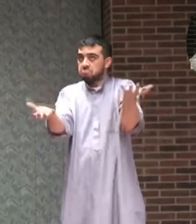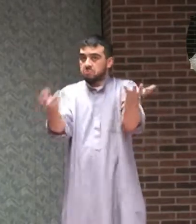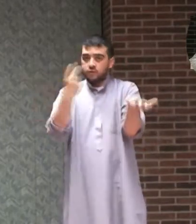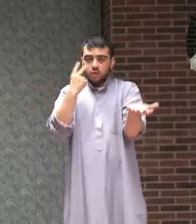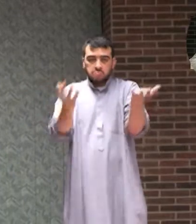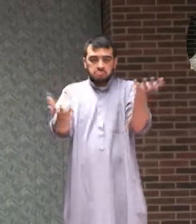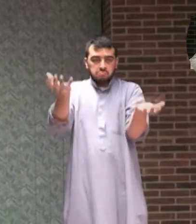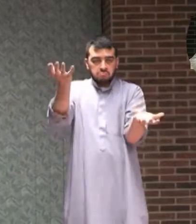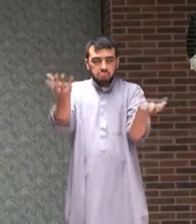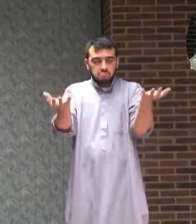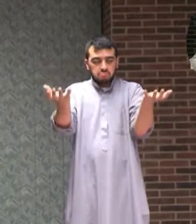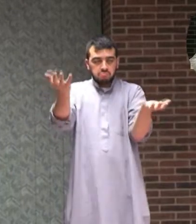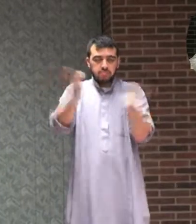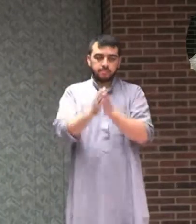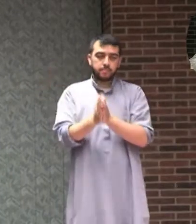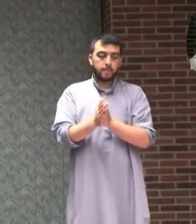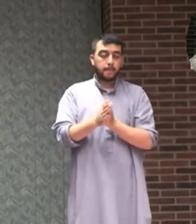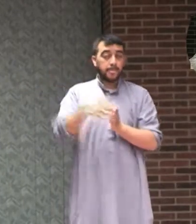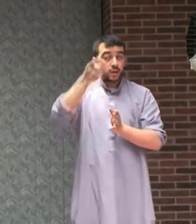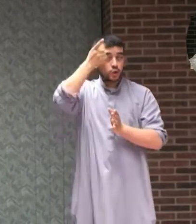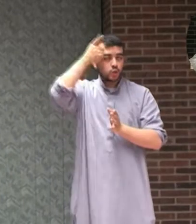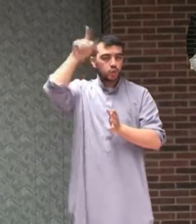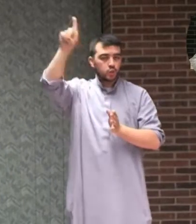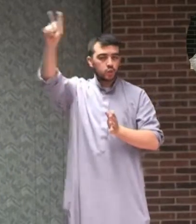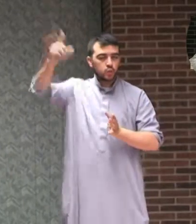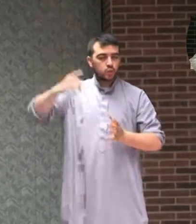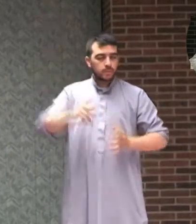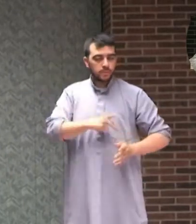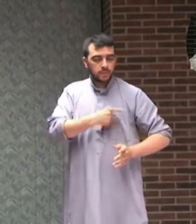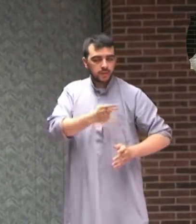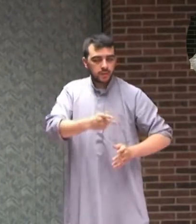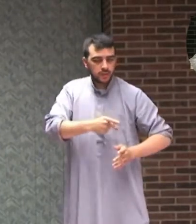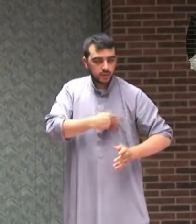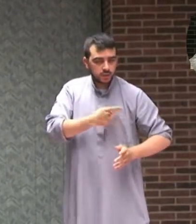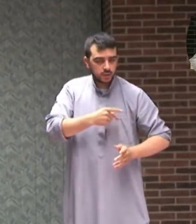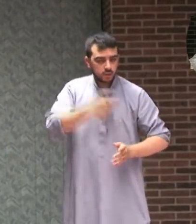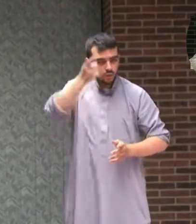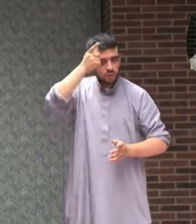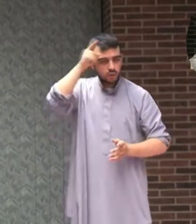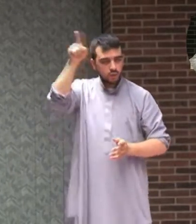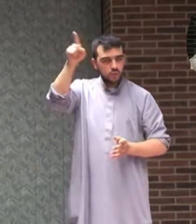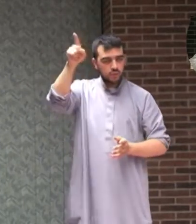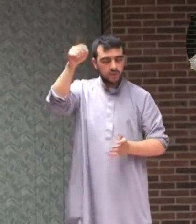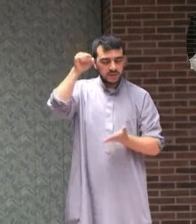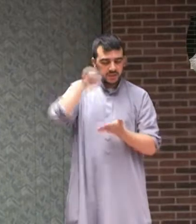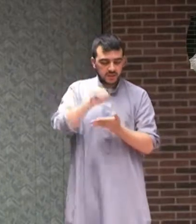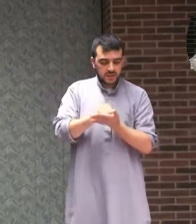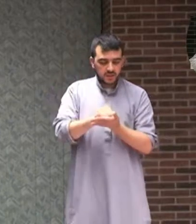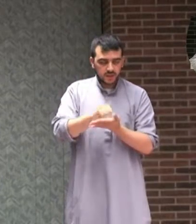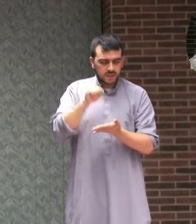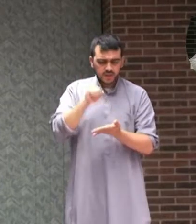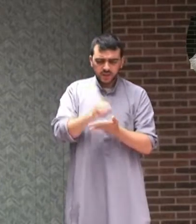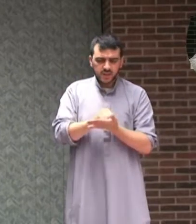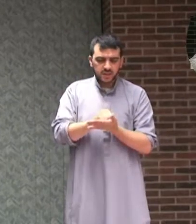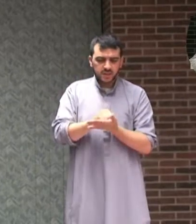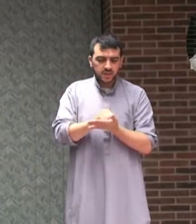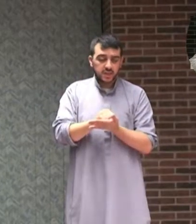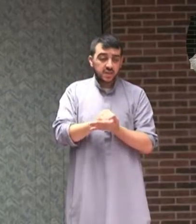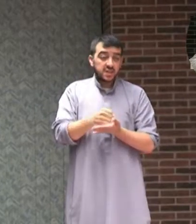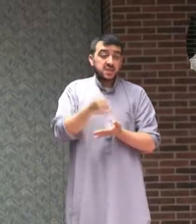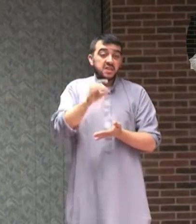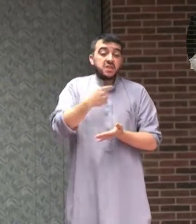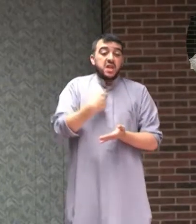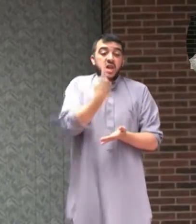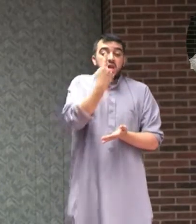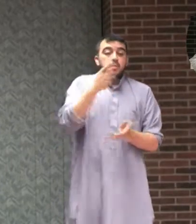Par la miséricorde d'Allah subhanahu wa ta'ala, il a fait, jalla wa ala, que chaque péché